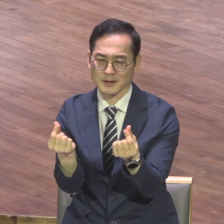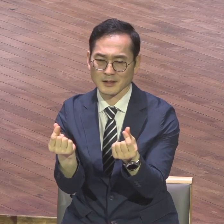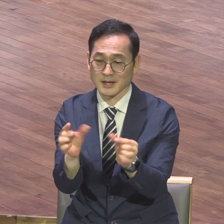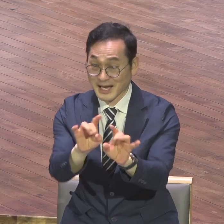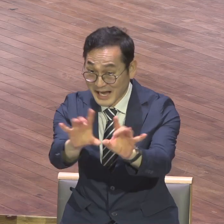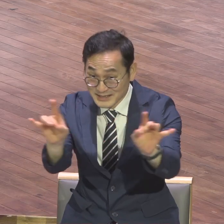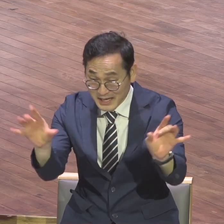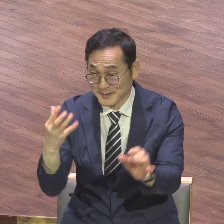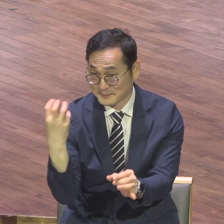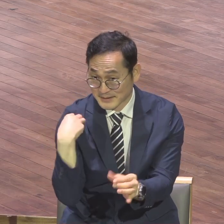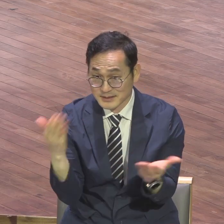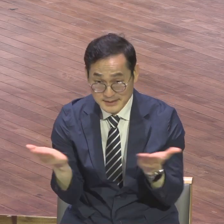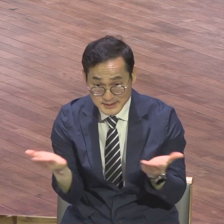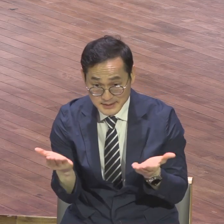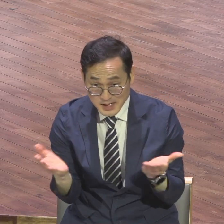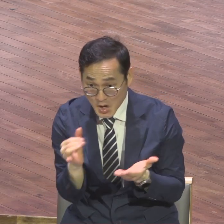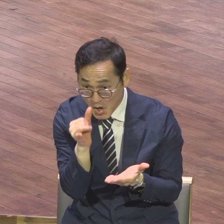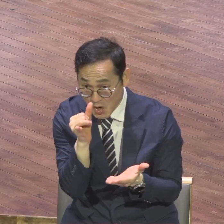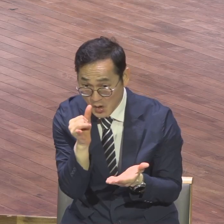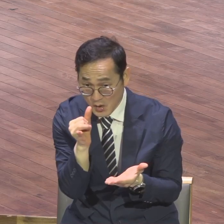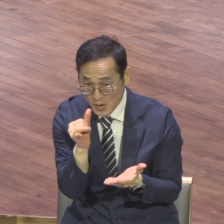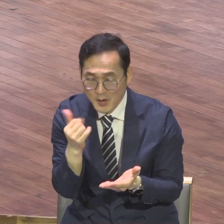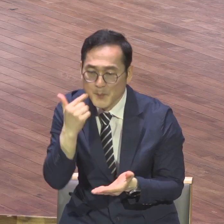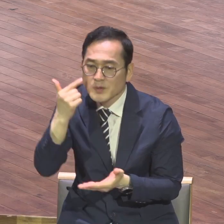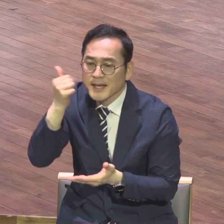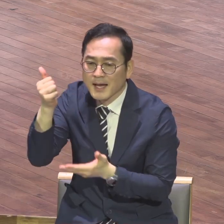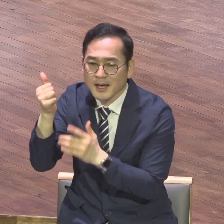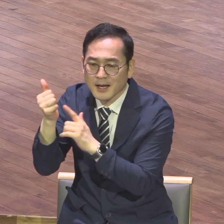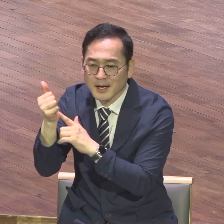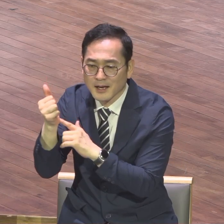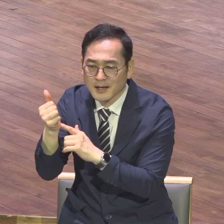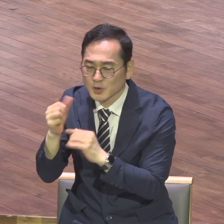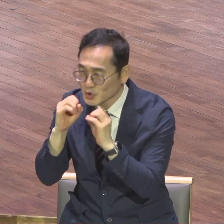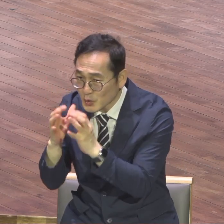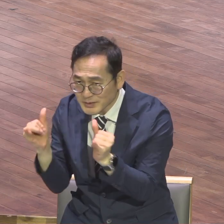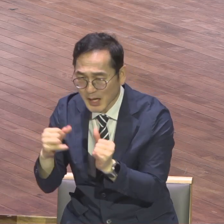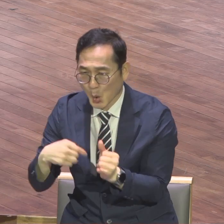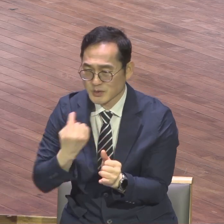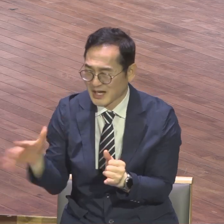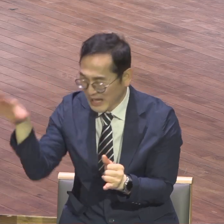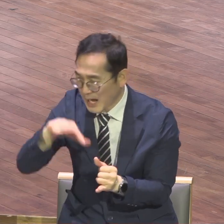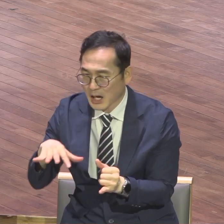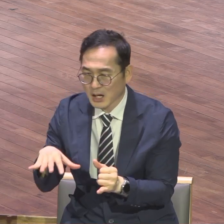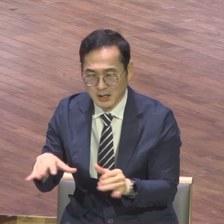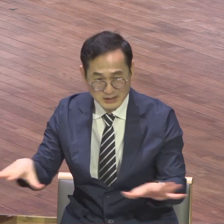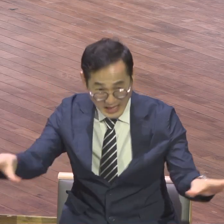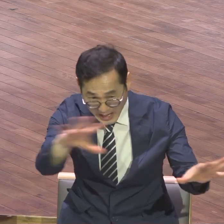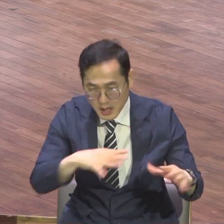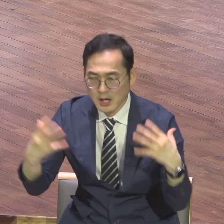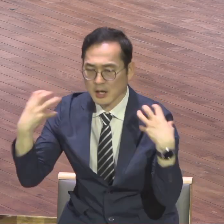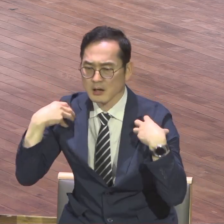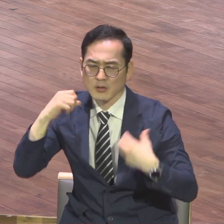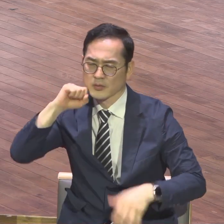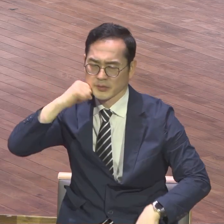각자에게 좋은 직분이 있어요. 교육자가 전부 다 할 수가 없어요. 그래서 하나님께서